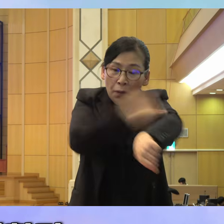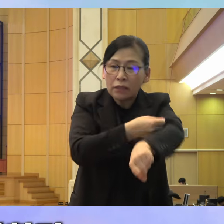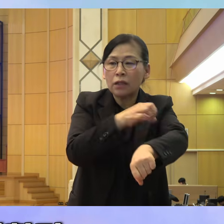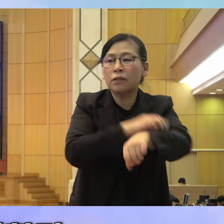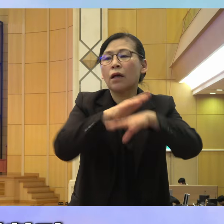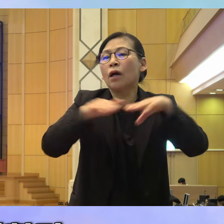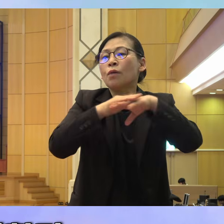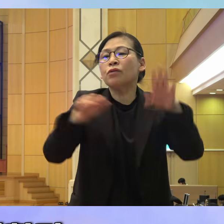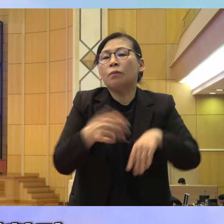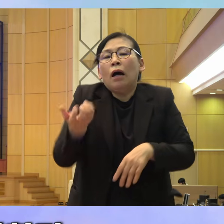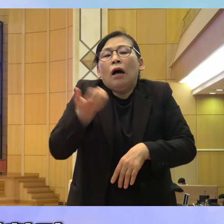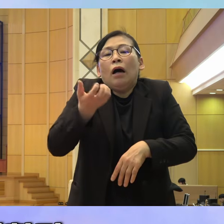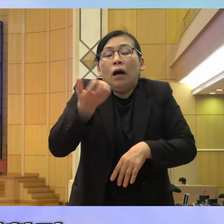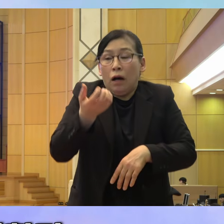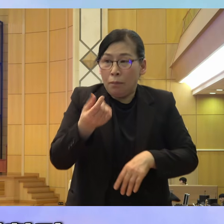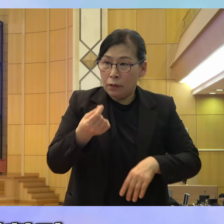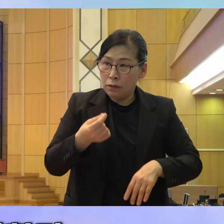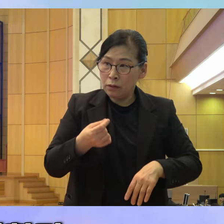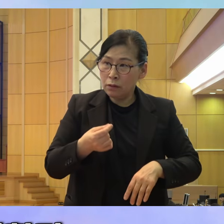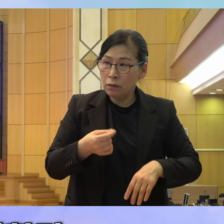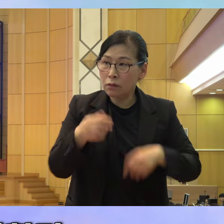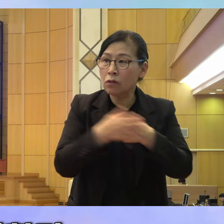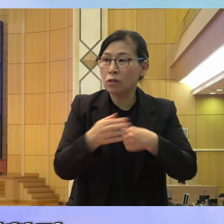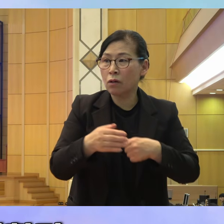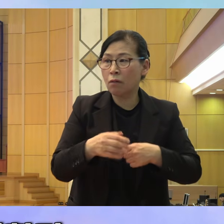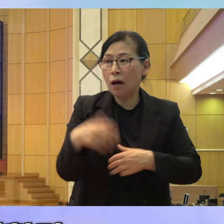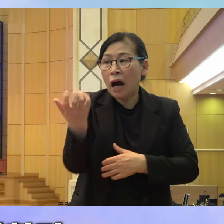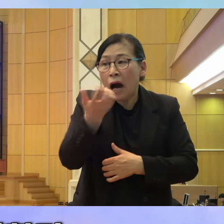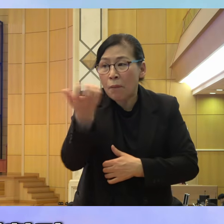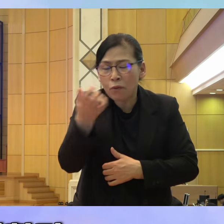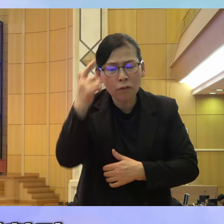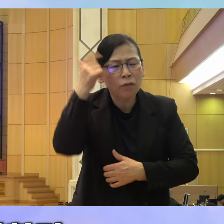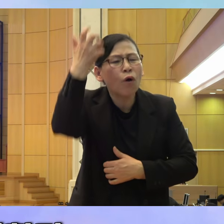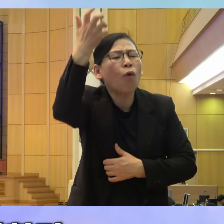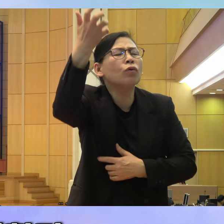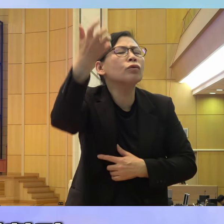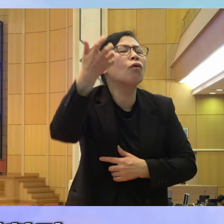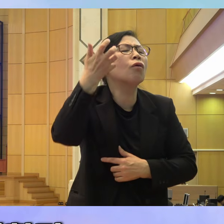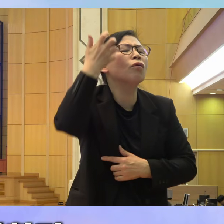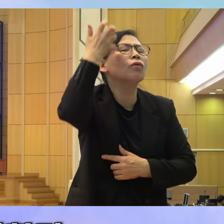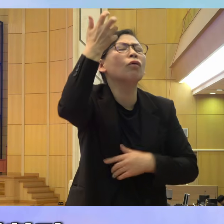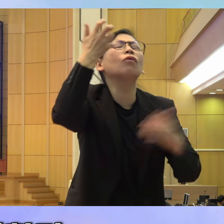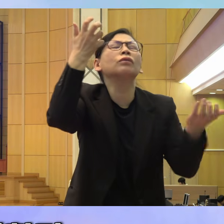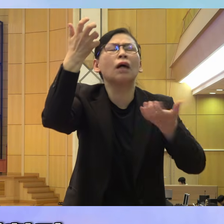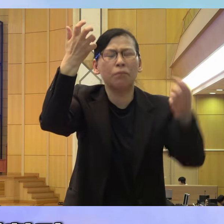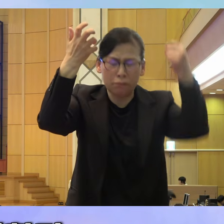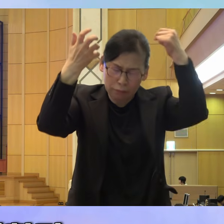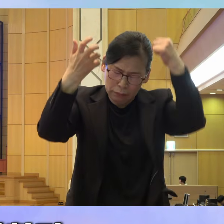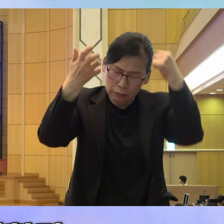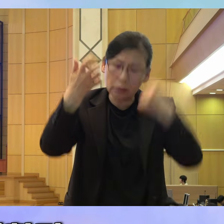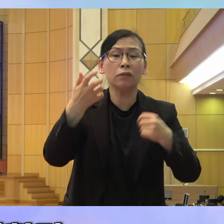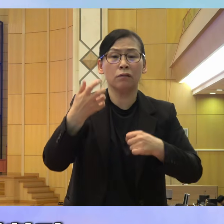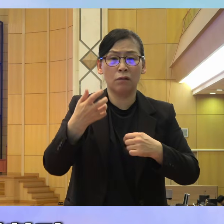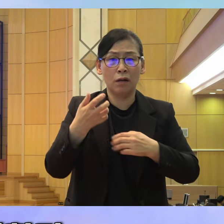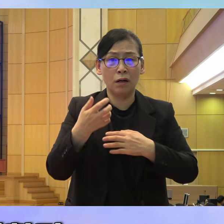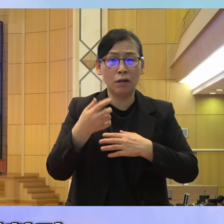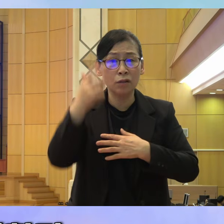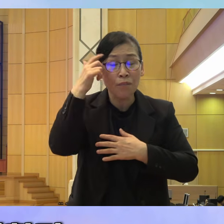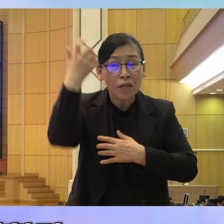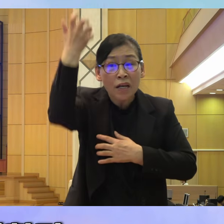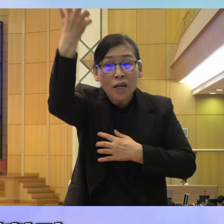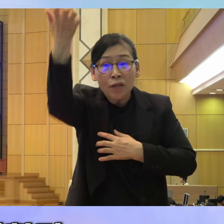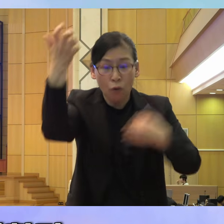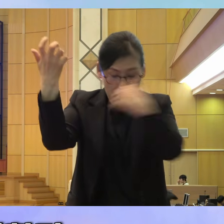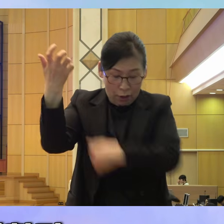째거나 아픈 거 아무것도 몰라. 실제 아파하는 건 영혼이란 말이야. 그러니까 영혼이 육체 속에 있으면서 육체를